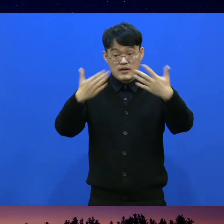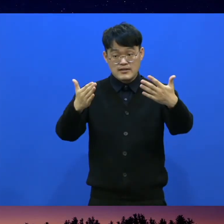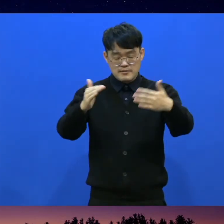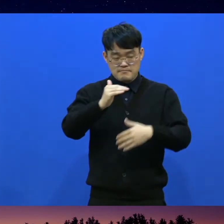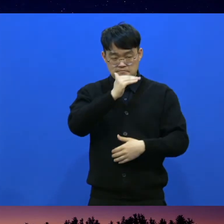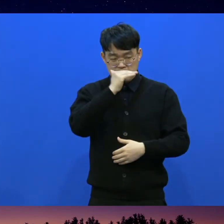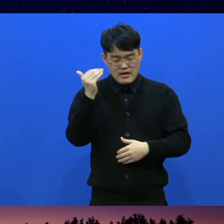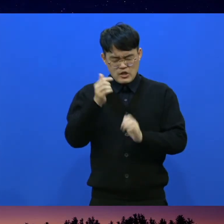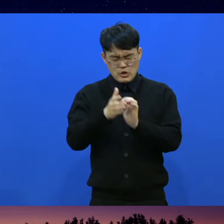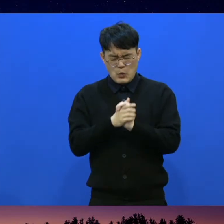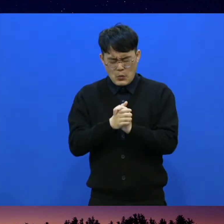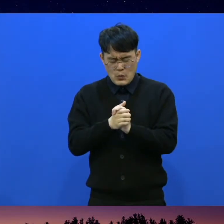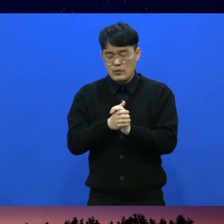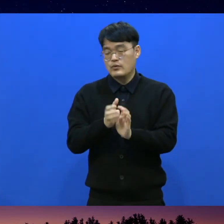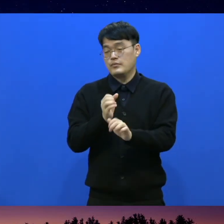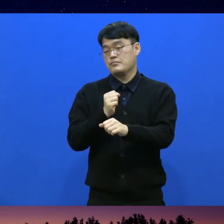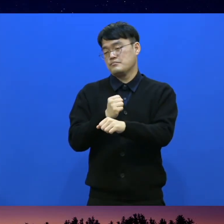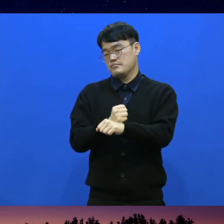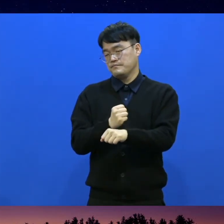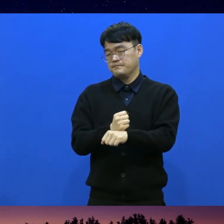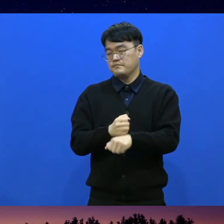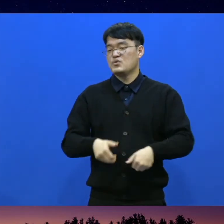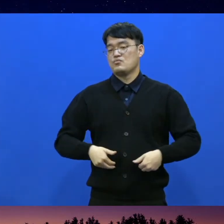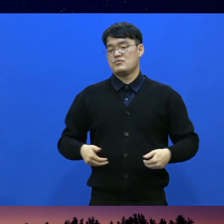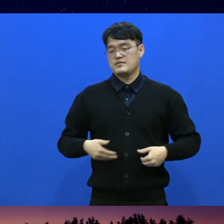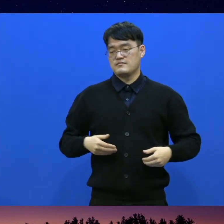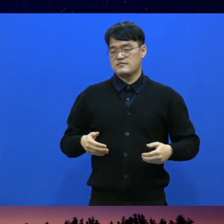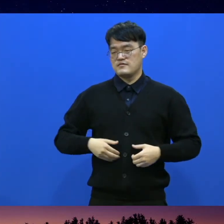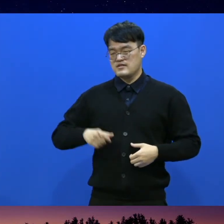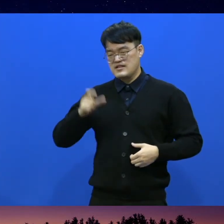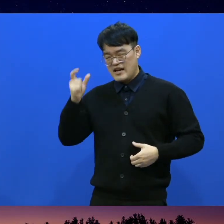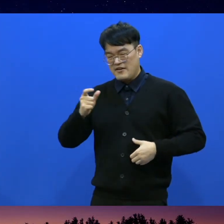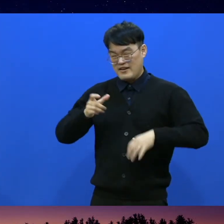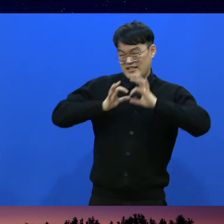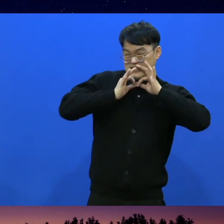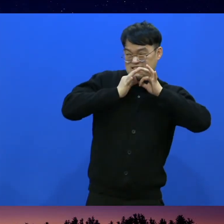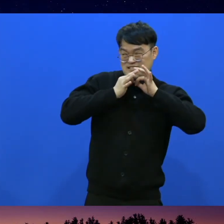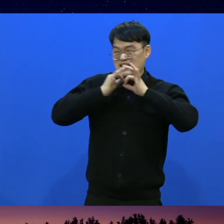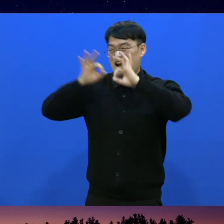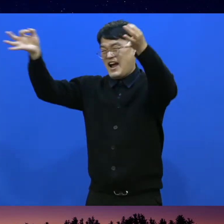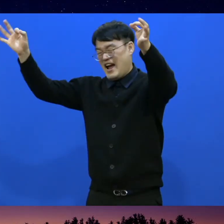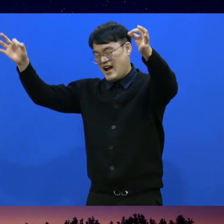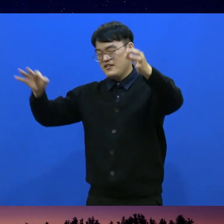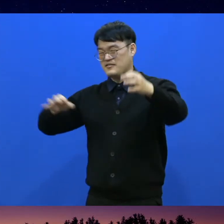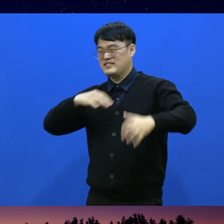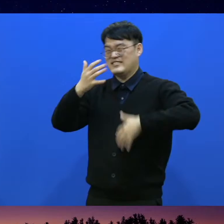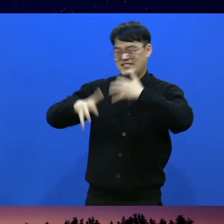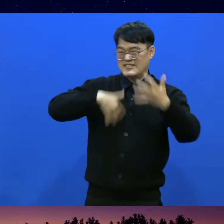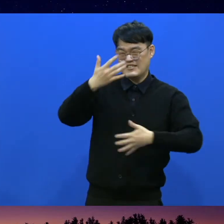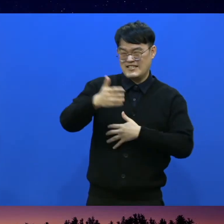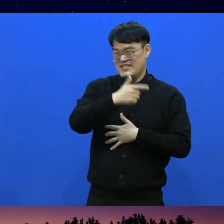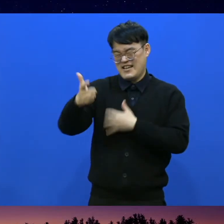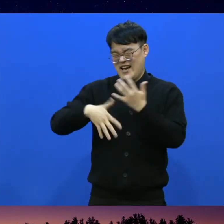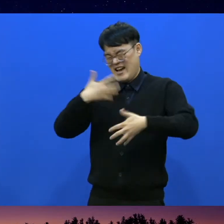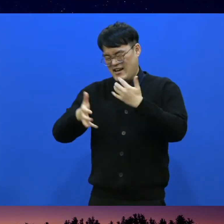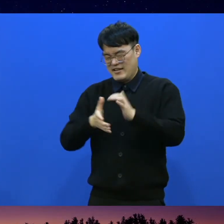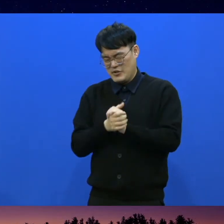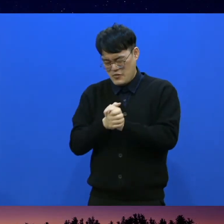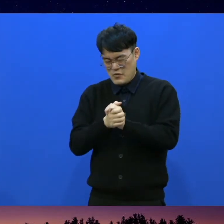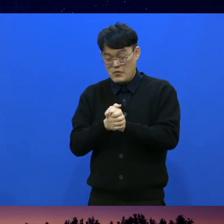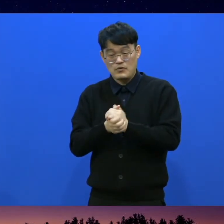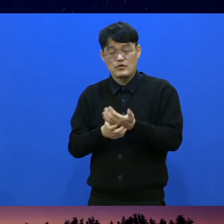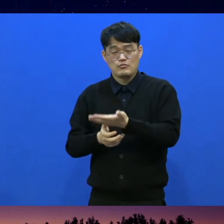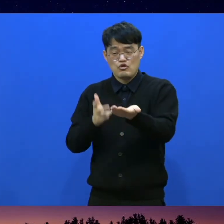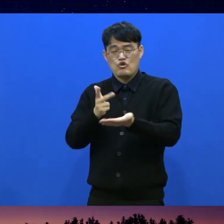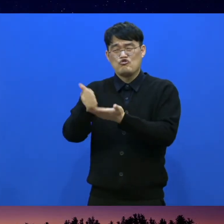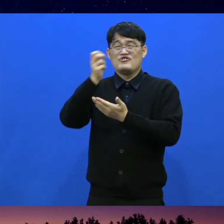그래서 이제 검찰의 특징은 강력한 통성기도인데 통성기도 주여 삼창도 하잖아요. 주여 삼창할 때 여러분들